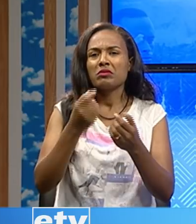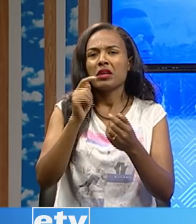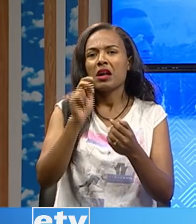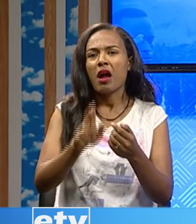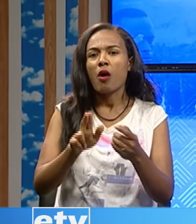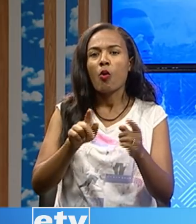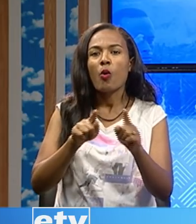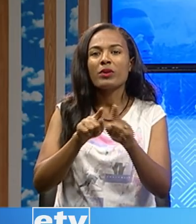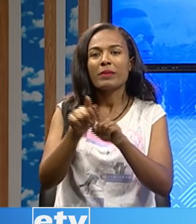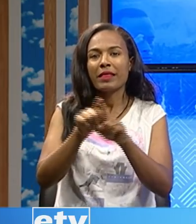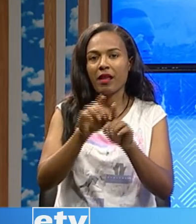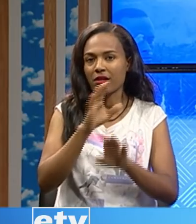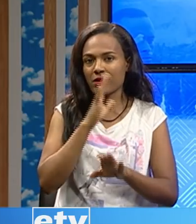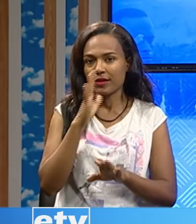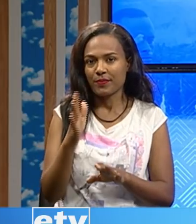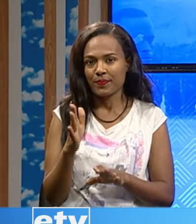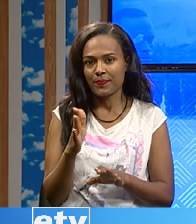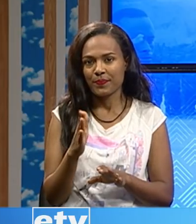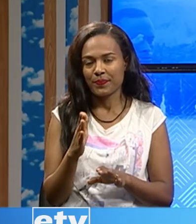ይሄ ነገር ለማፍረስ ያለው